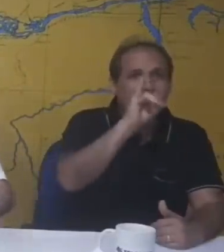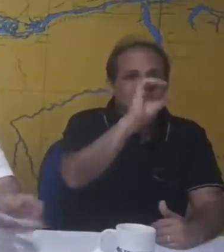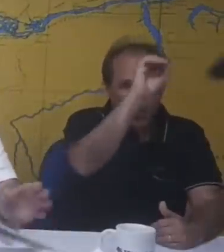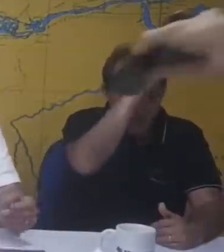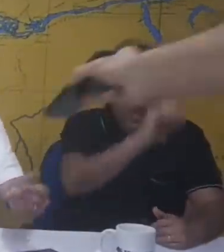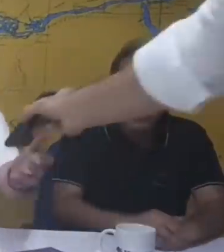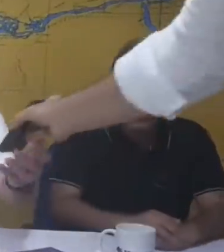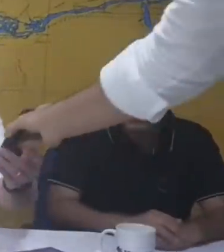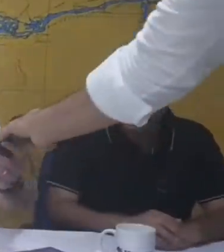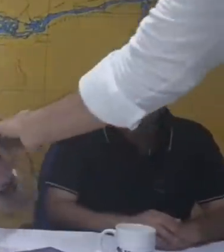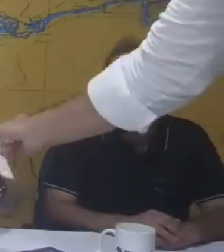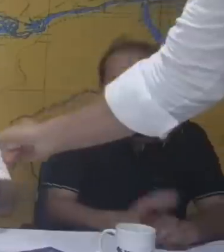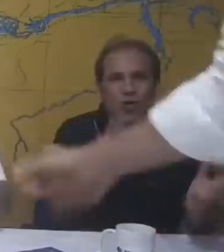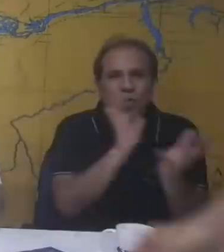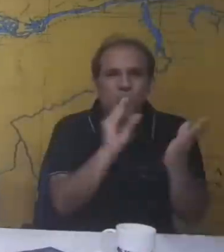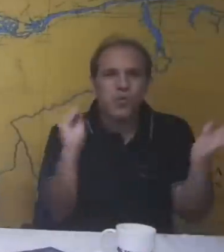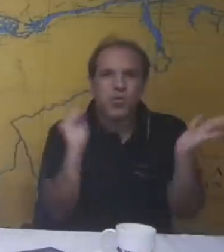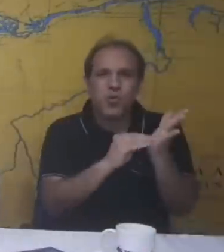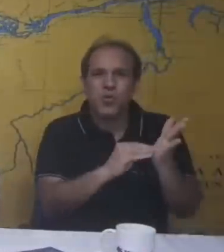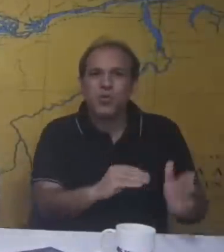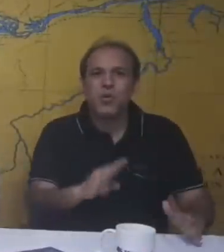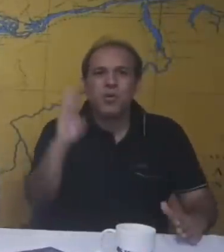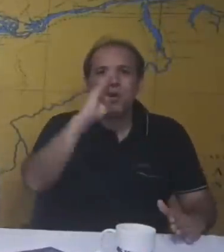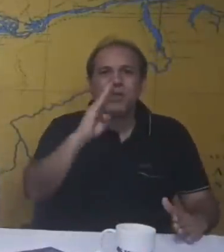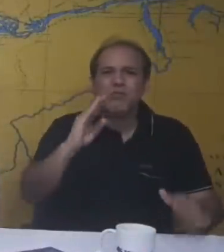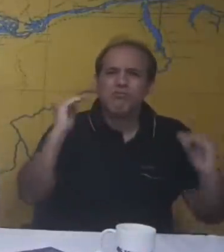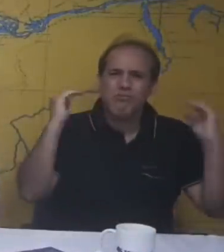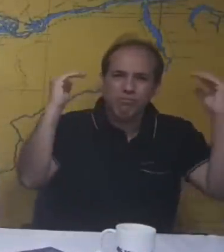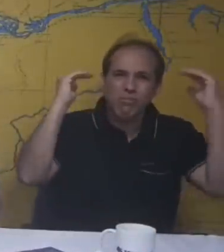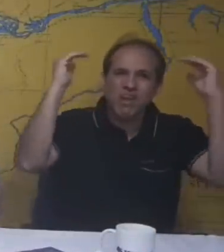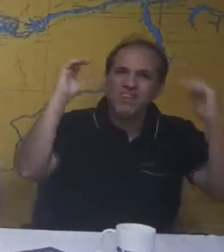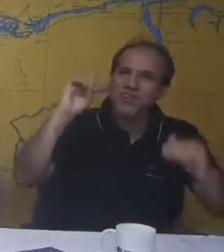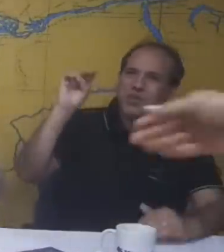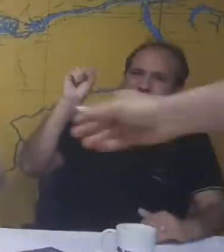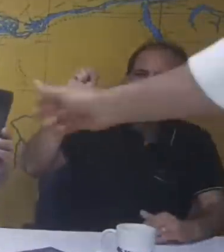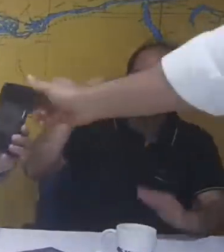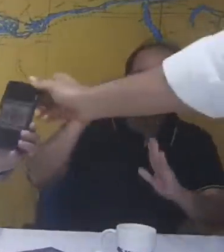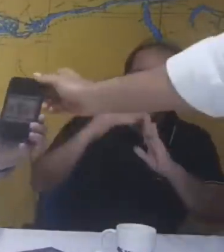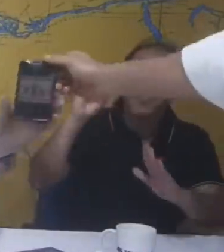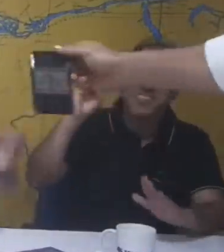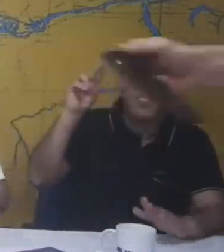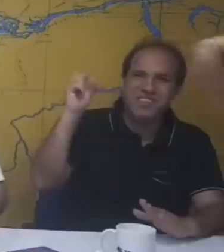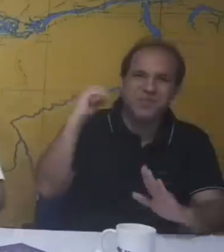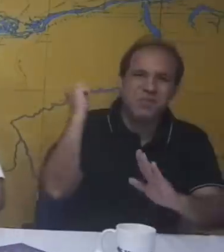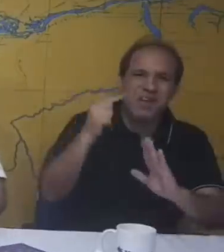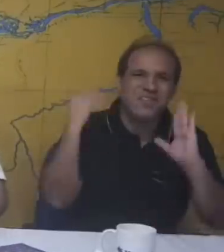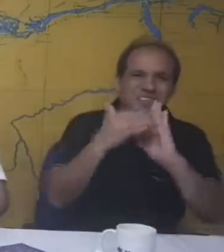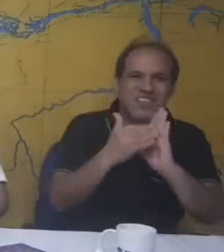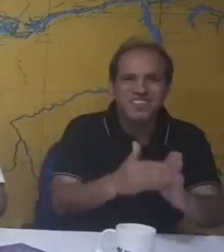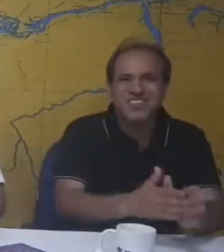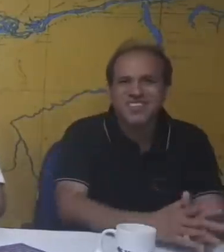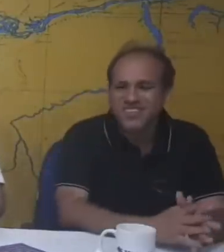isso aqui, ó. Me lê o quê, pô? O grupo lá que colocaram. Brasil em rima de tudo, Deus em rima de todos. Vem cá, Fábio.